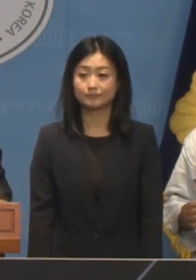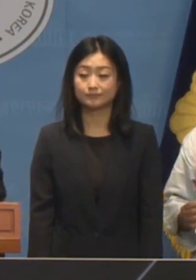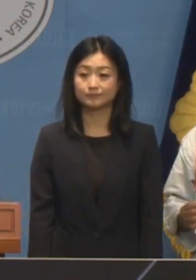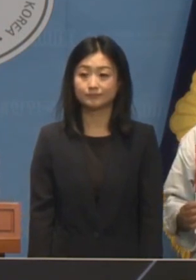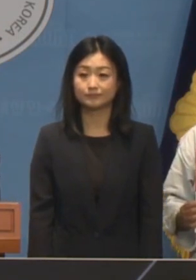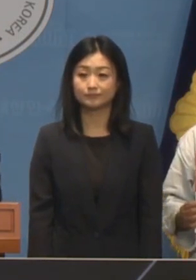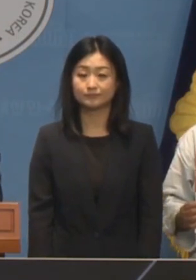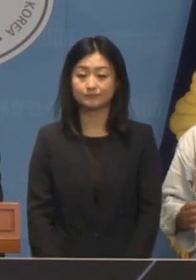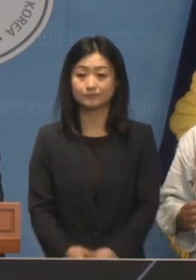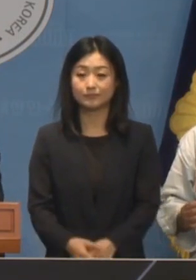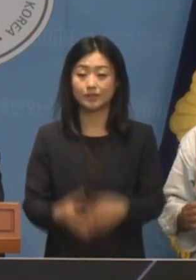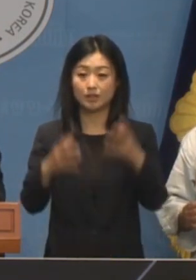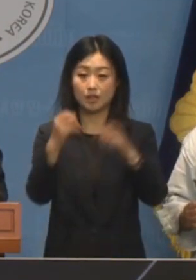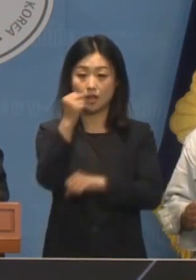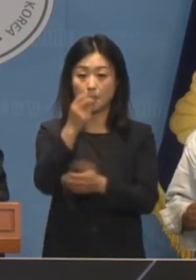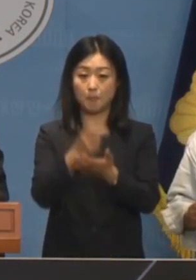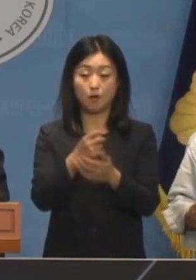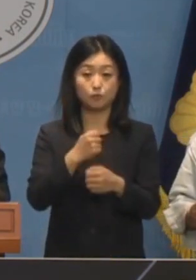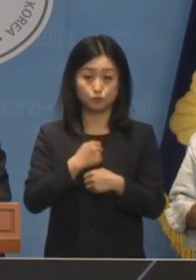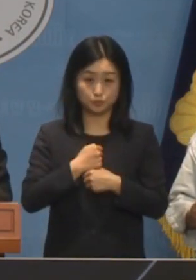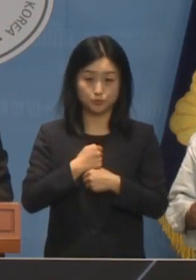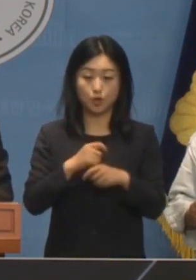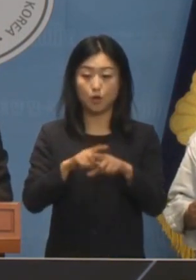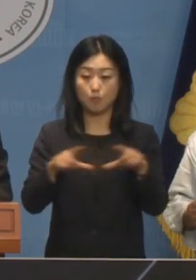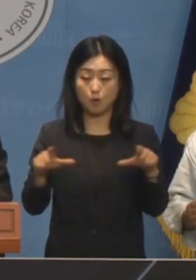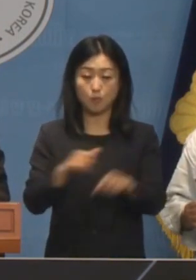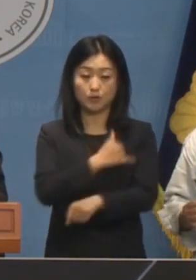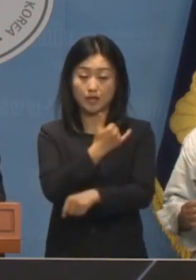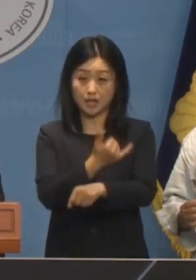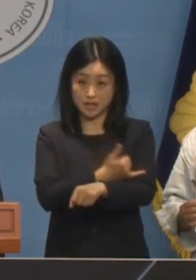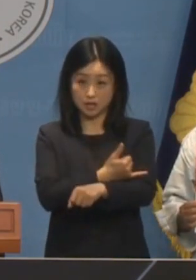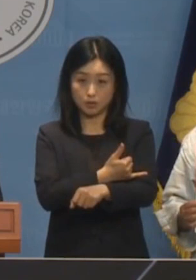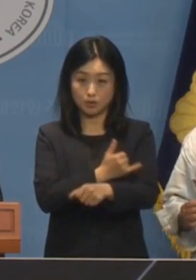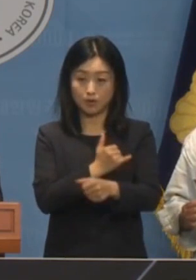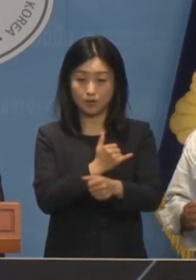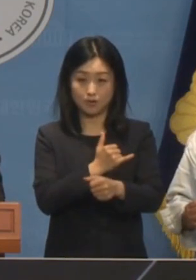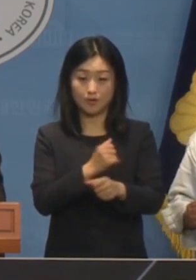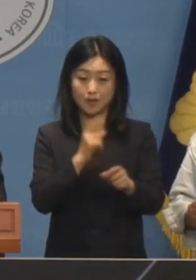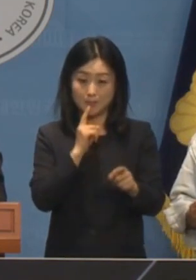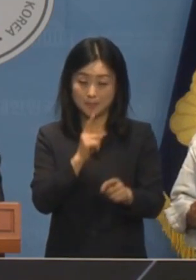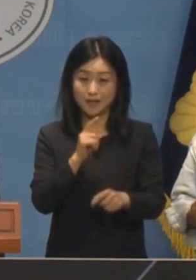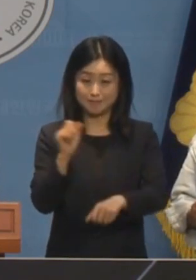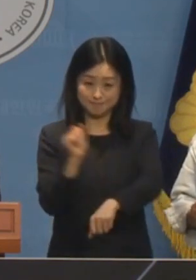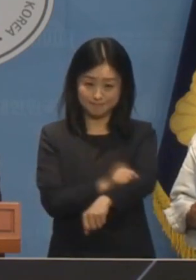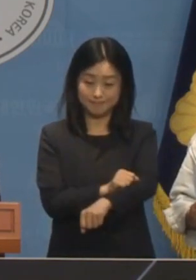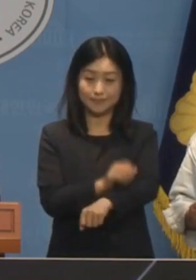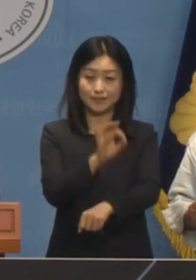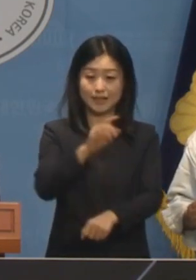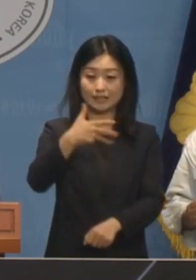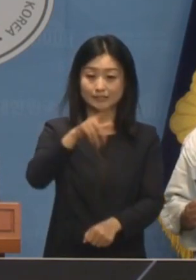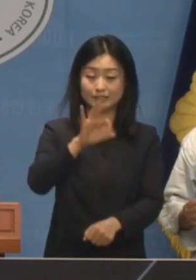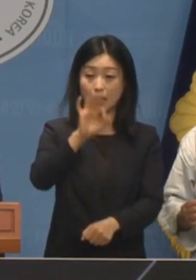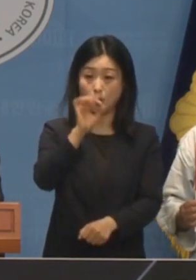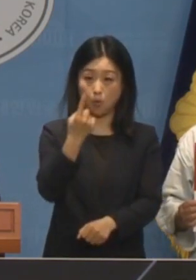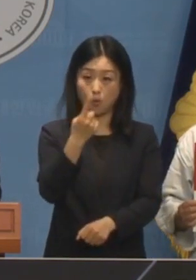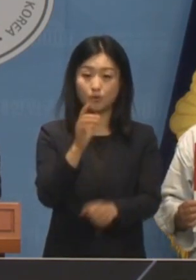성명서 헌법 준수 및 보편 인권 대변해온 안창호 인권위원장 후보자 적극